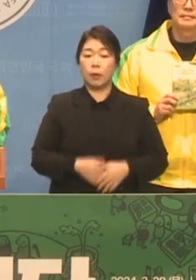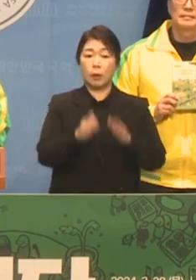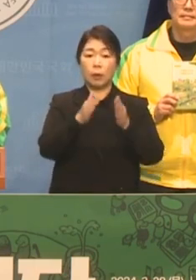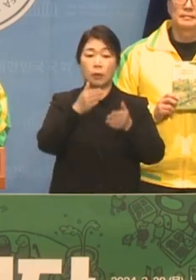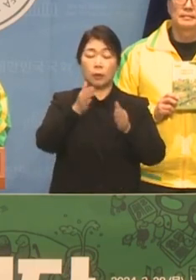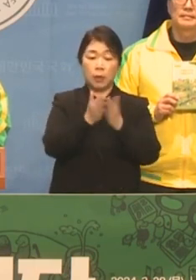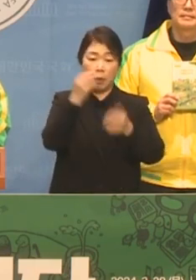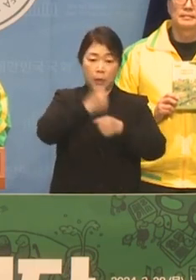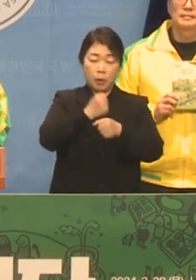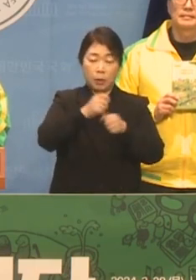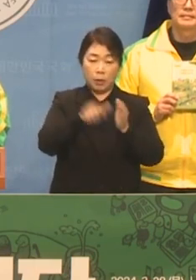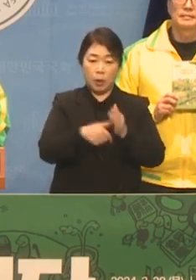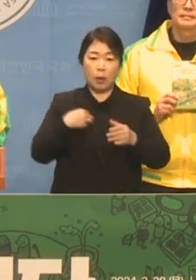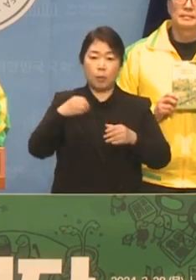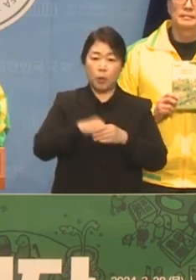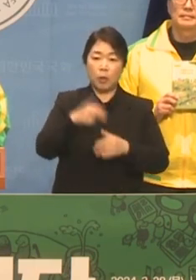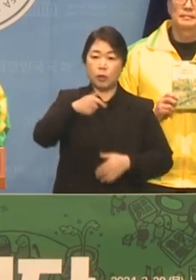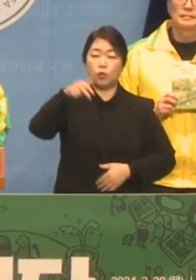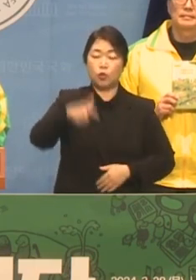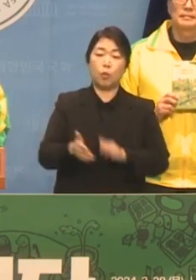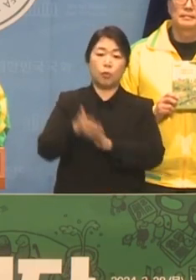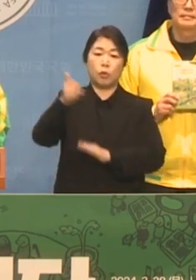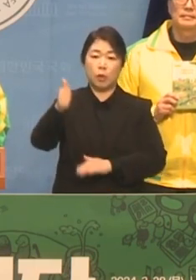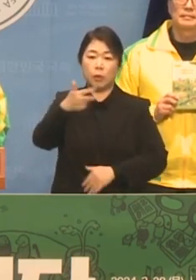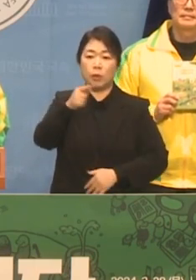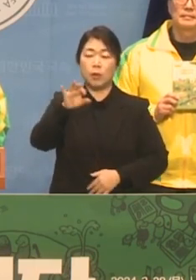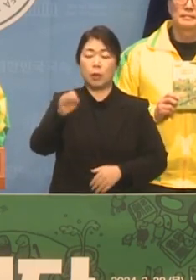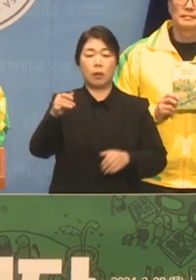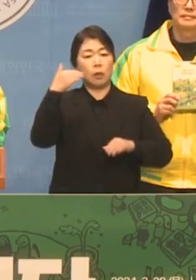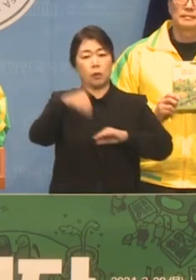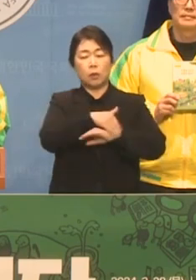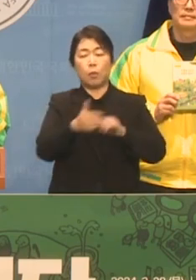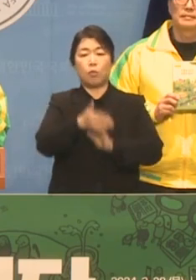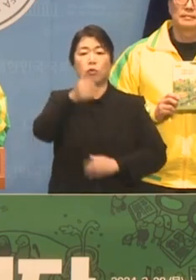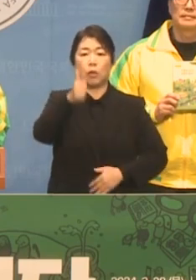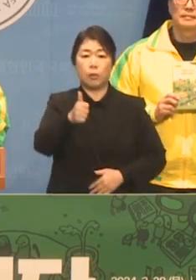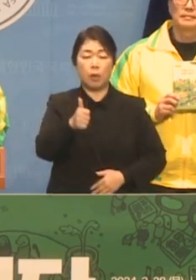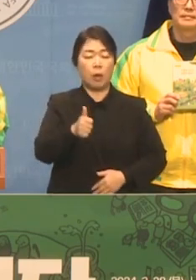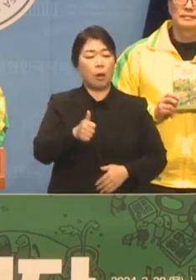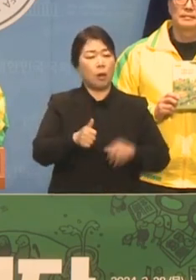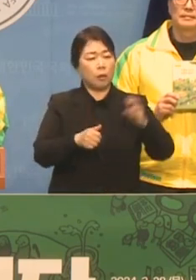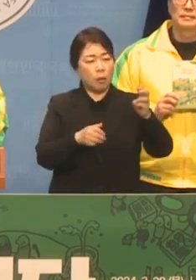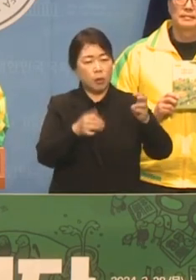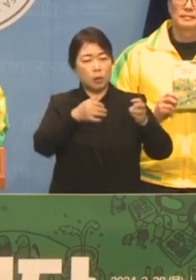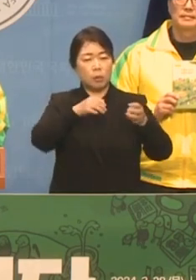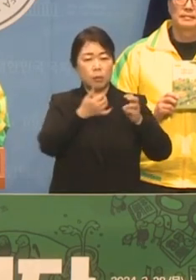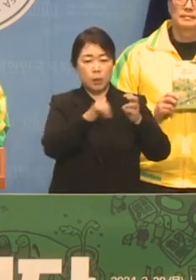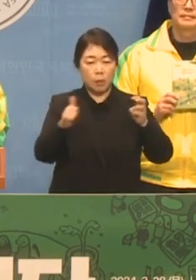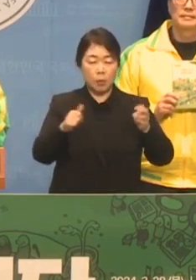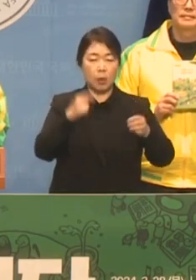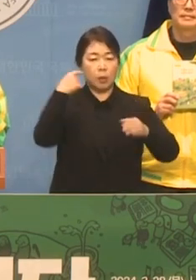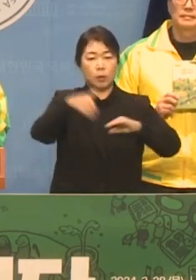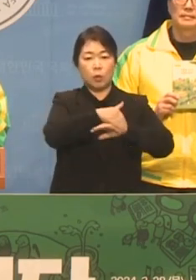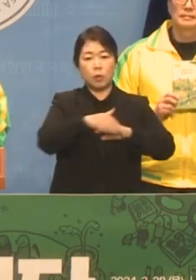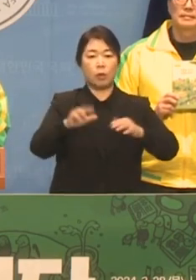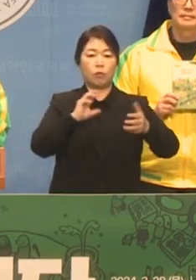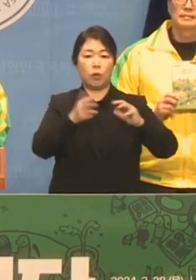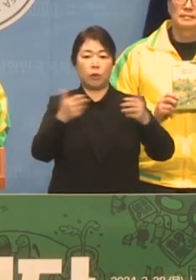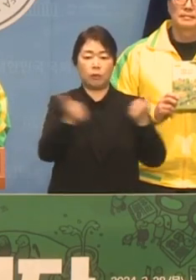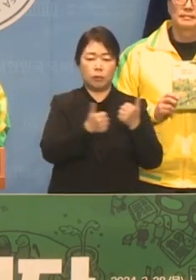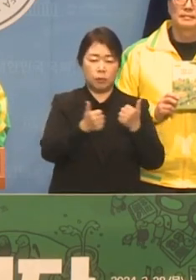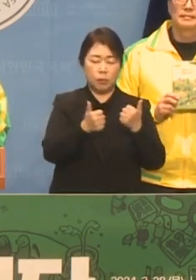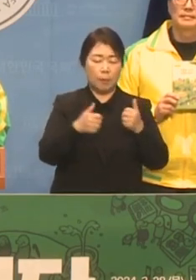저를 포함해서 진주 본부장님 장석준 정책 본부장님과 30여명의 정책 위원들이 만들어낸 땀의